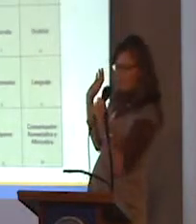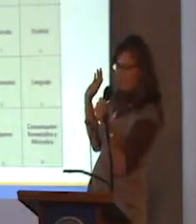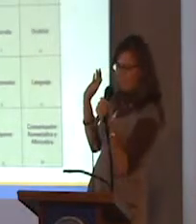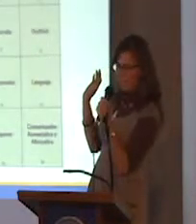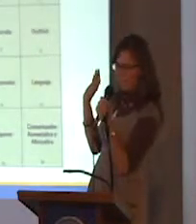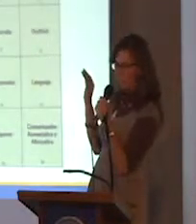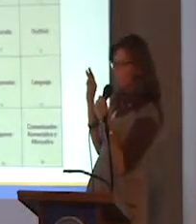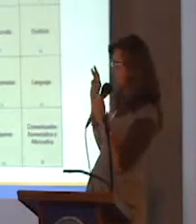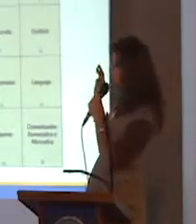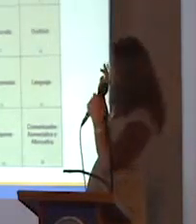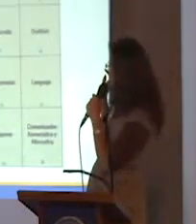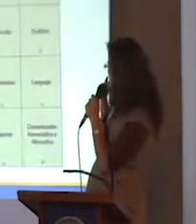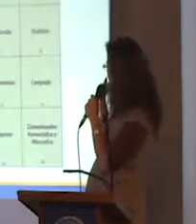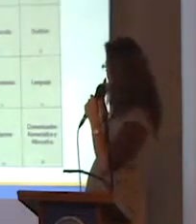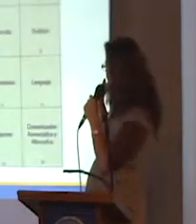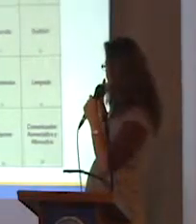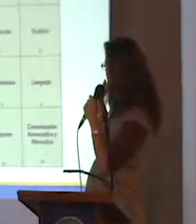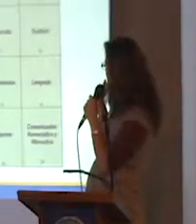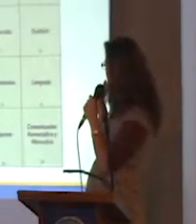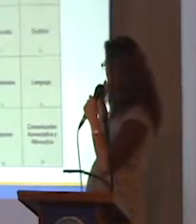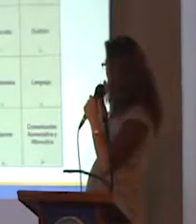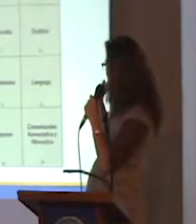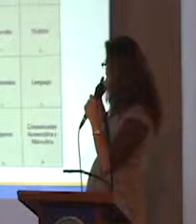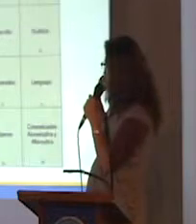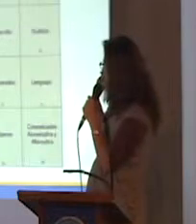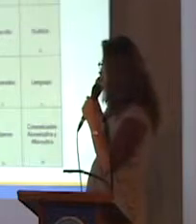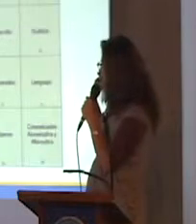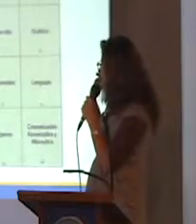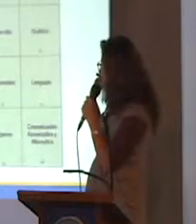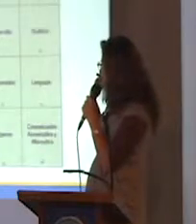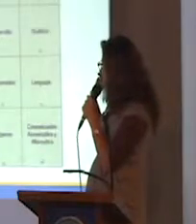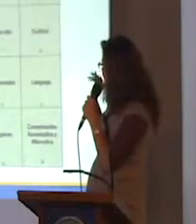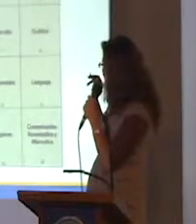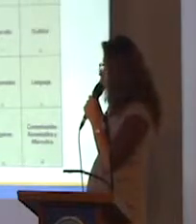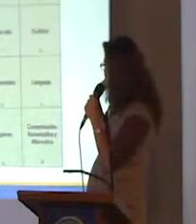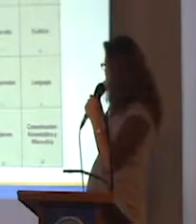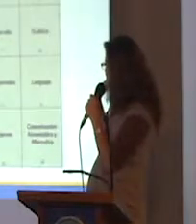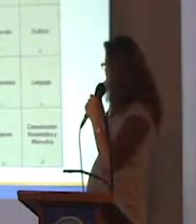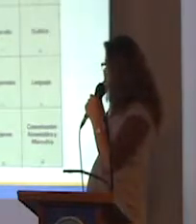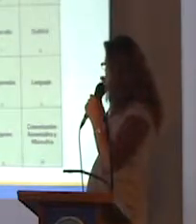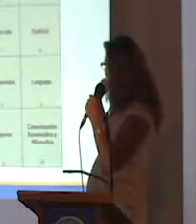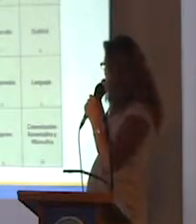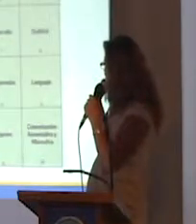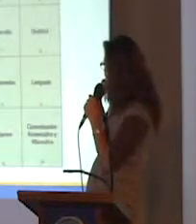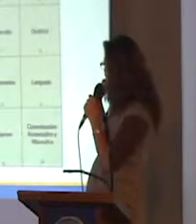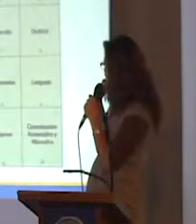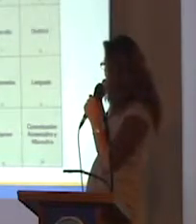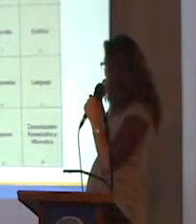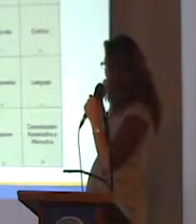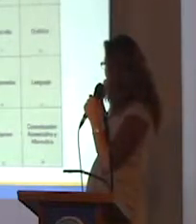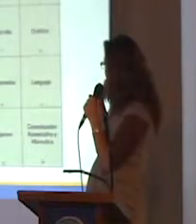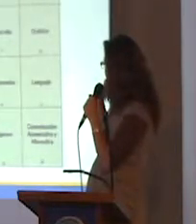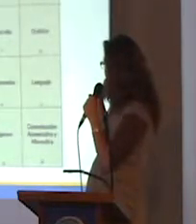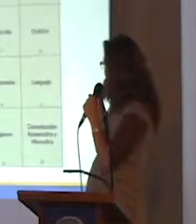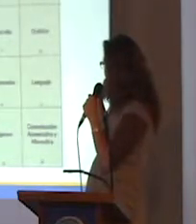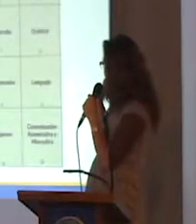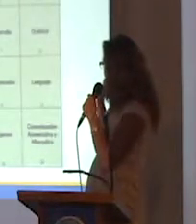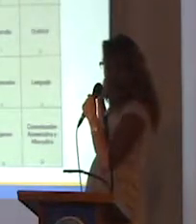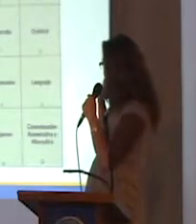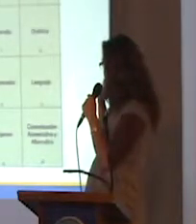en valga la redundancia, en un grupito palabras como derechos humanos,